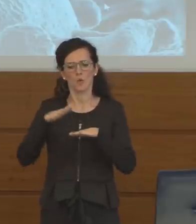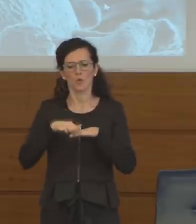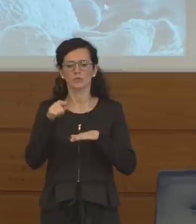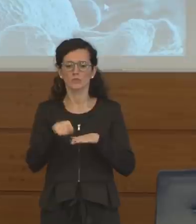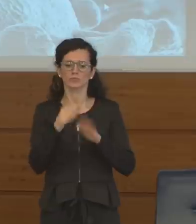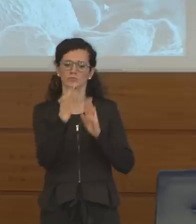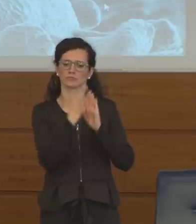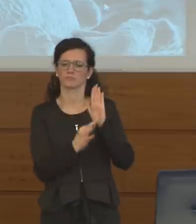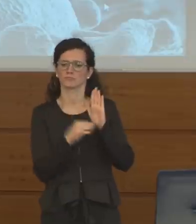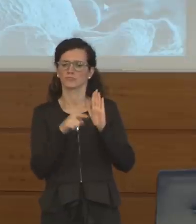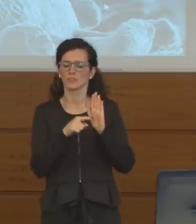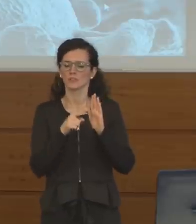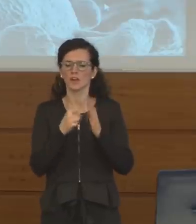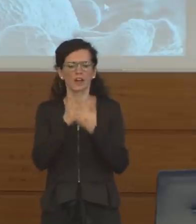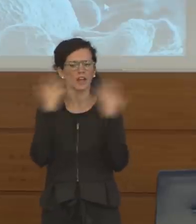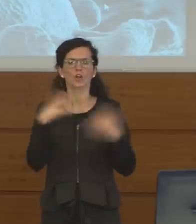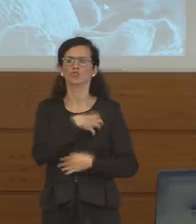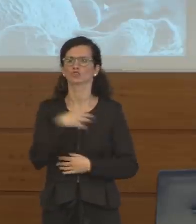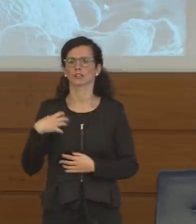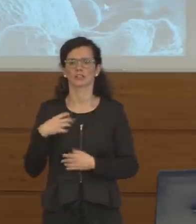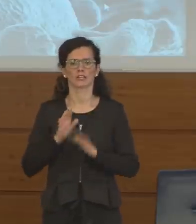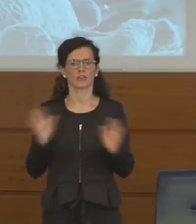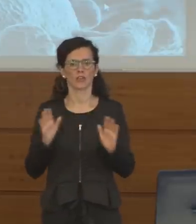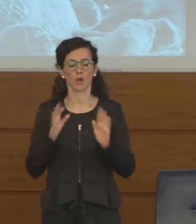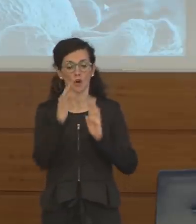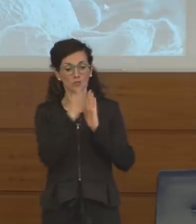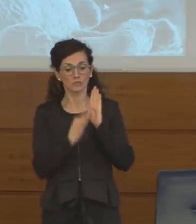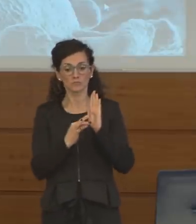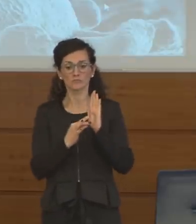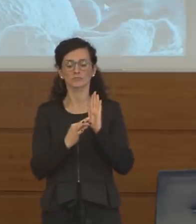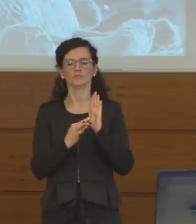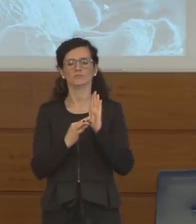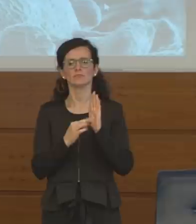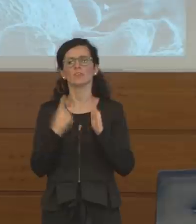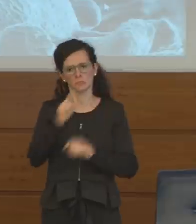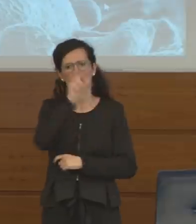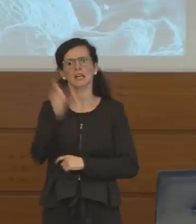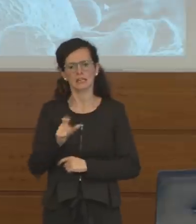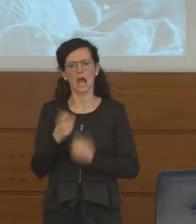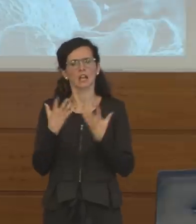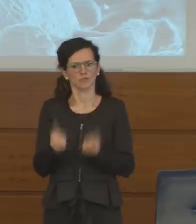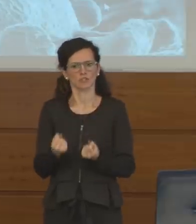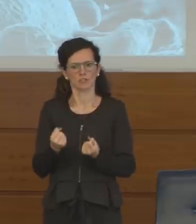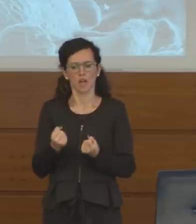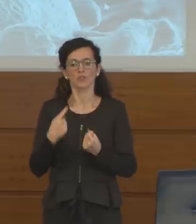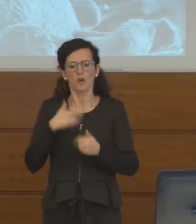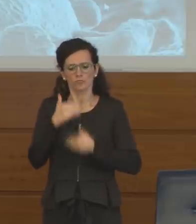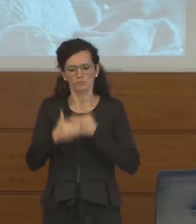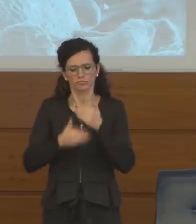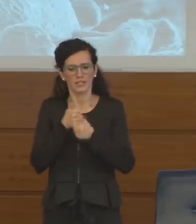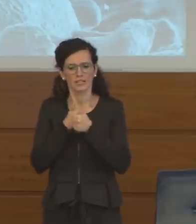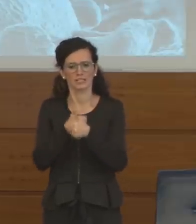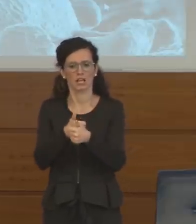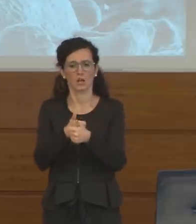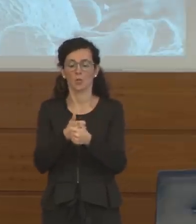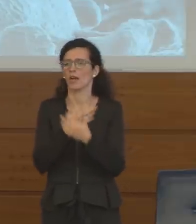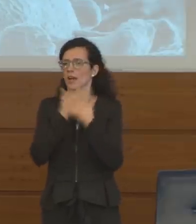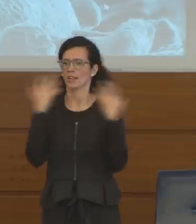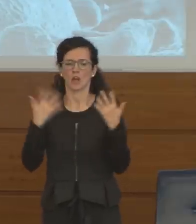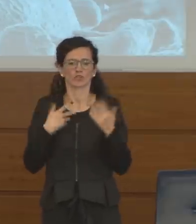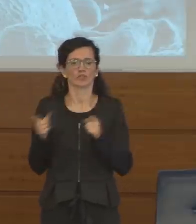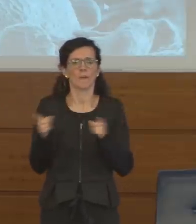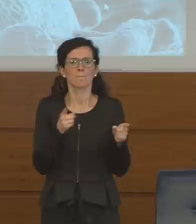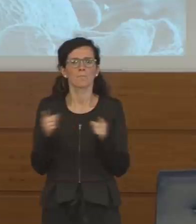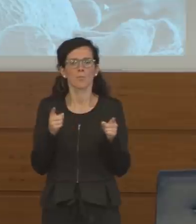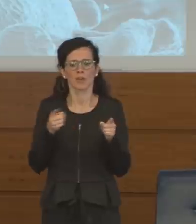evidenti dal punto di vista scientifico e le misure importanti in questo momento l'Italia le ha adottate, le sta adottando. È chiaro che c'è stato un momento in cui evidentemente